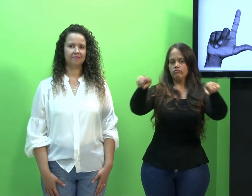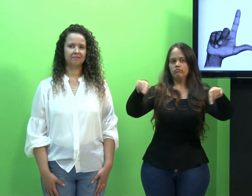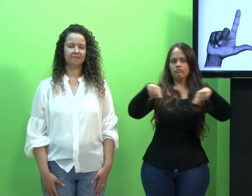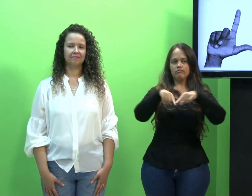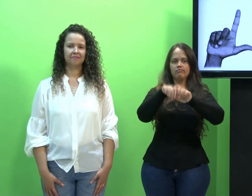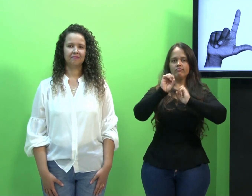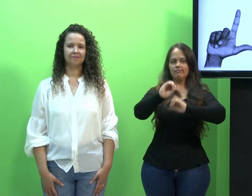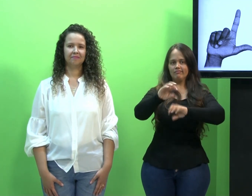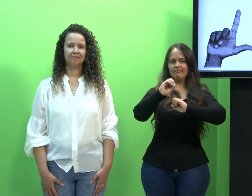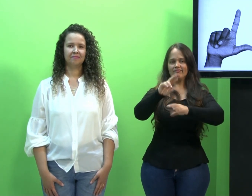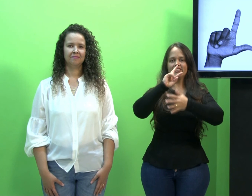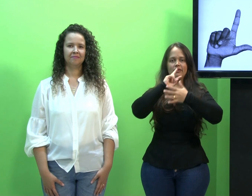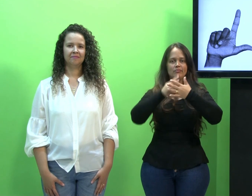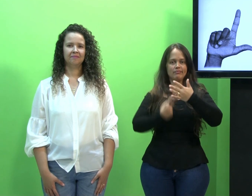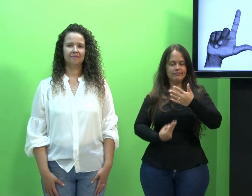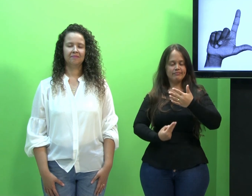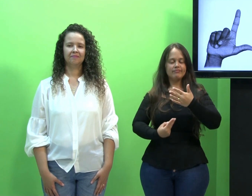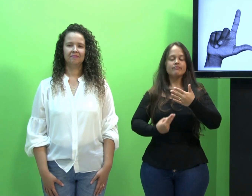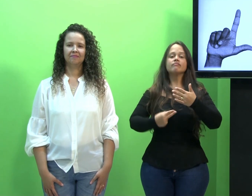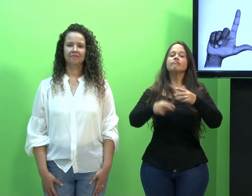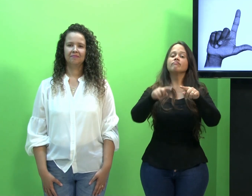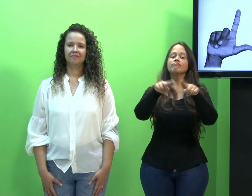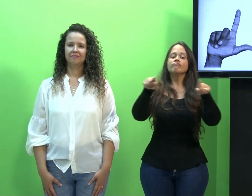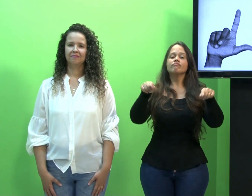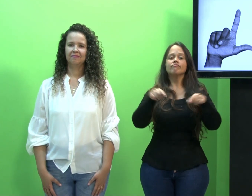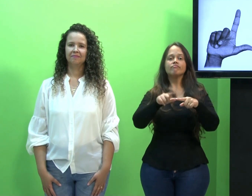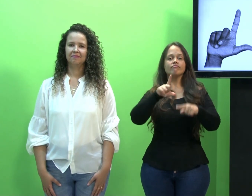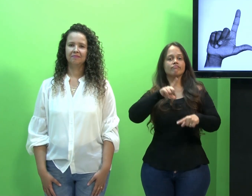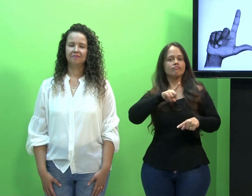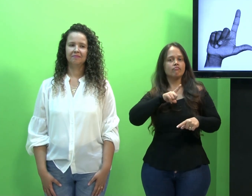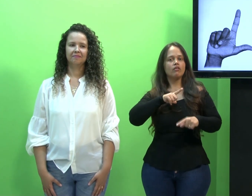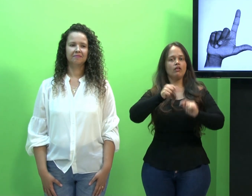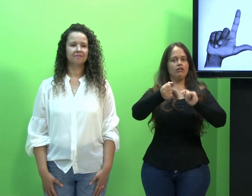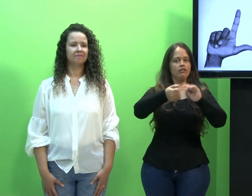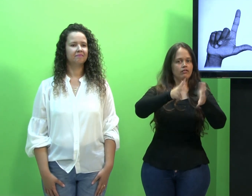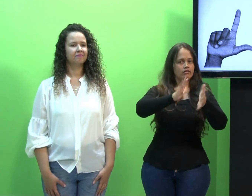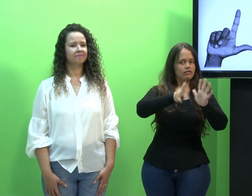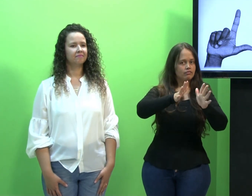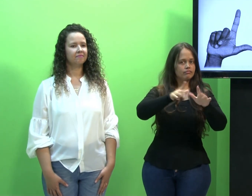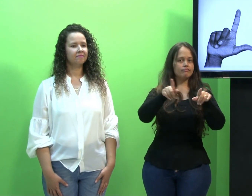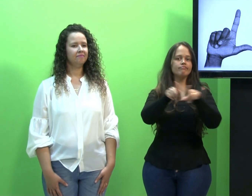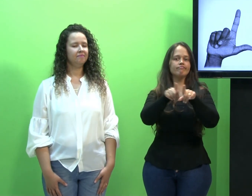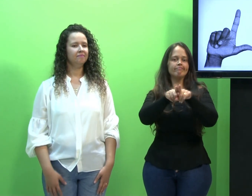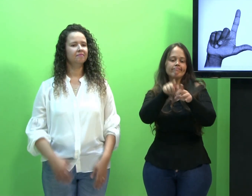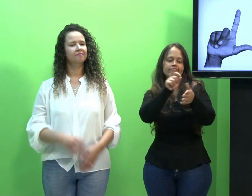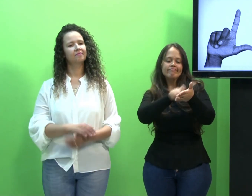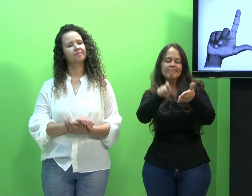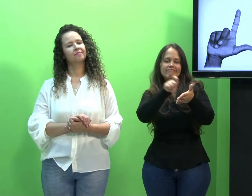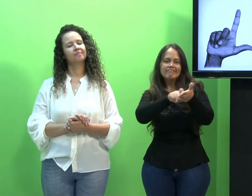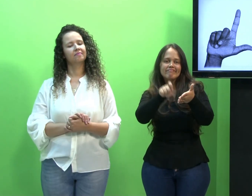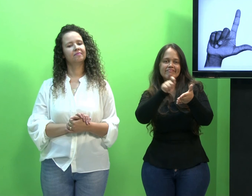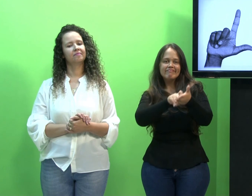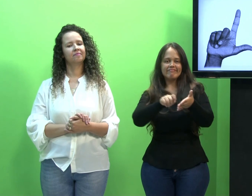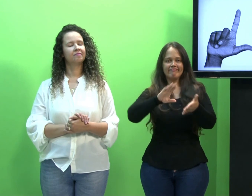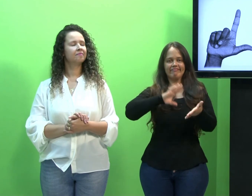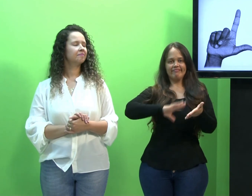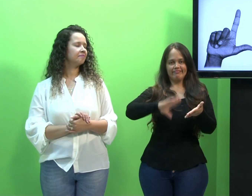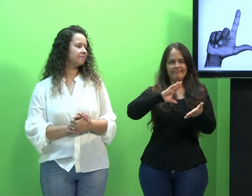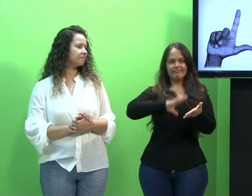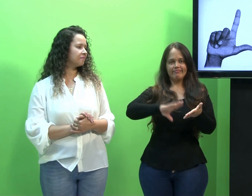bilíngue aquelas em que a Libras e a modalidade escrita da língua portuguesa sejam